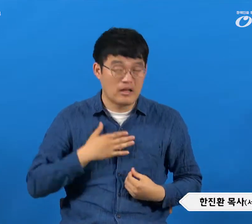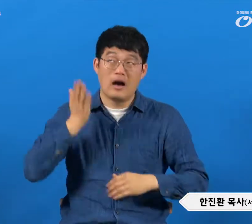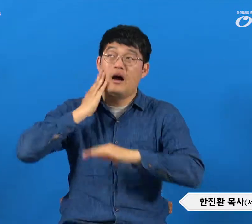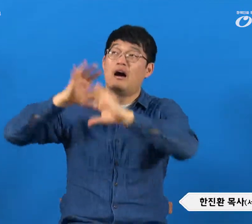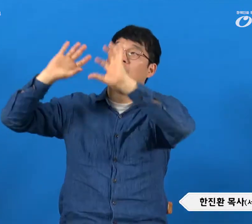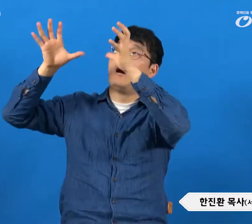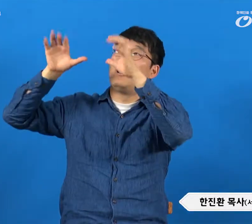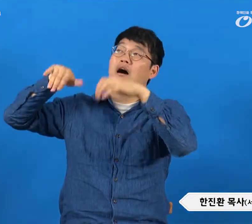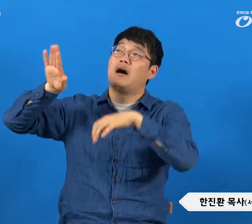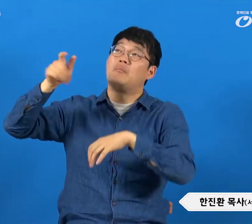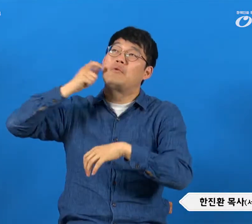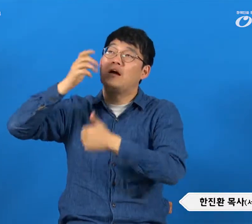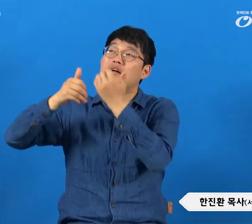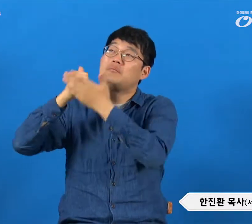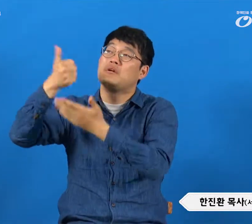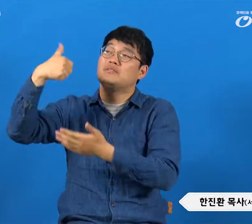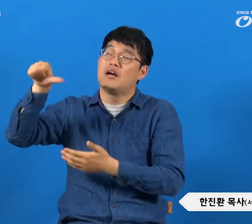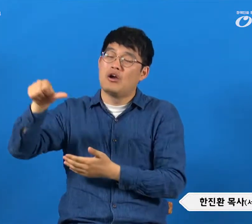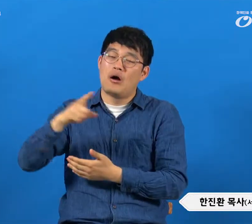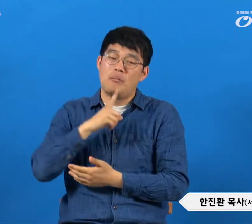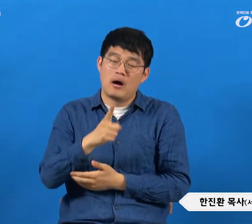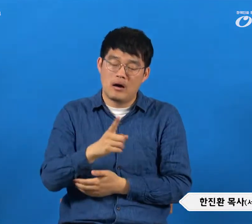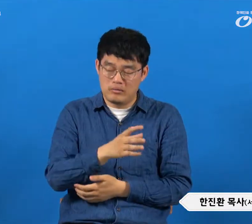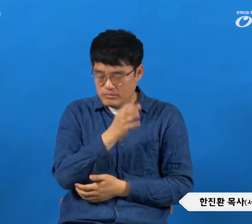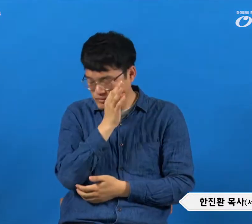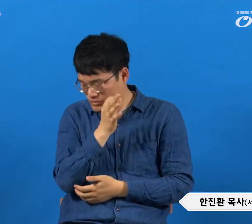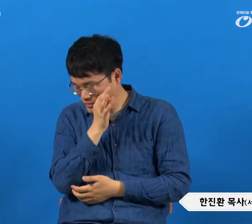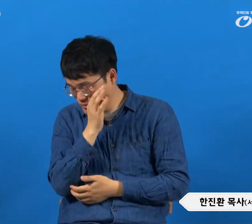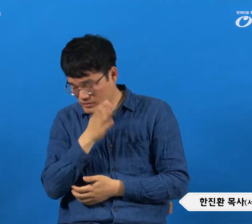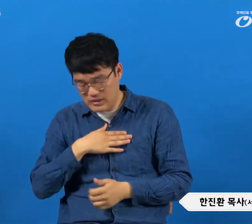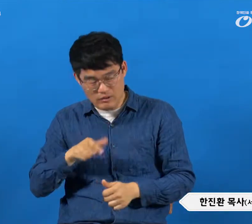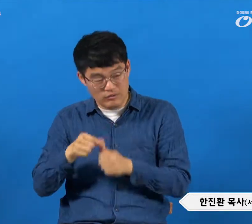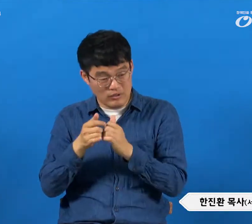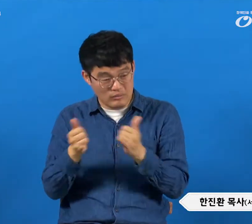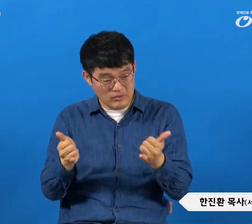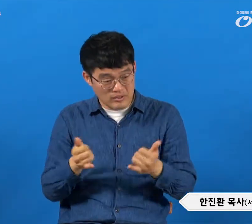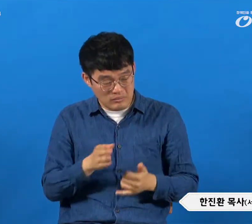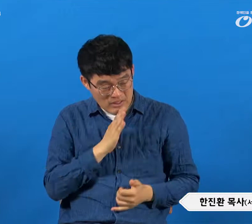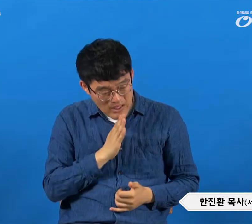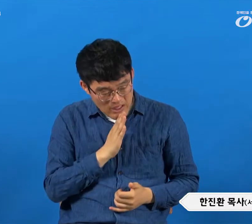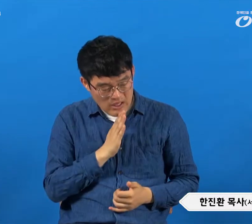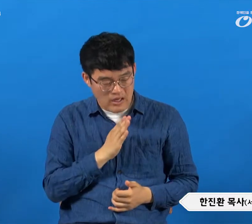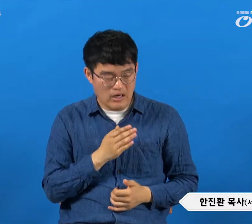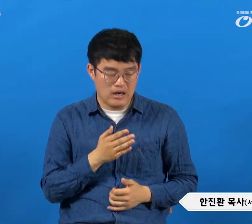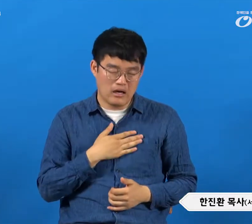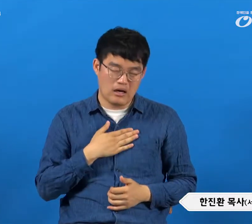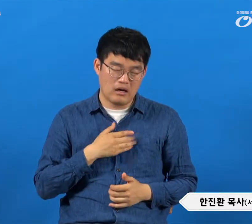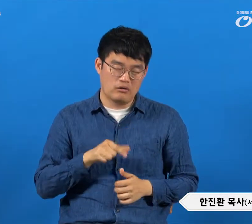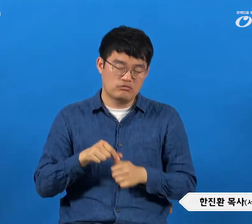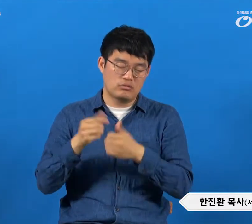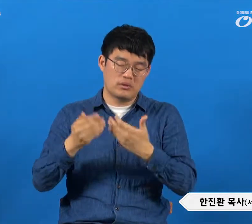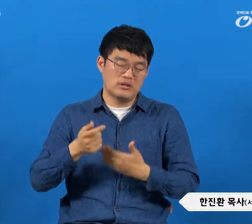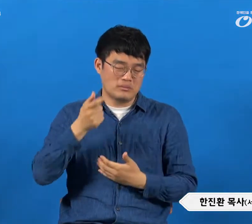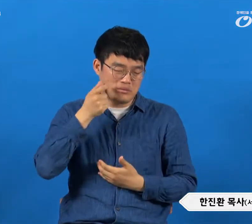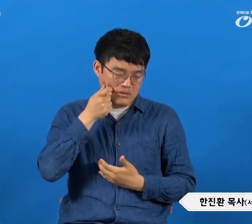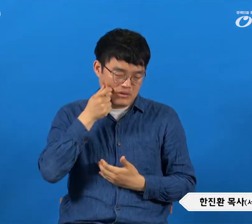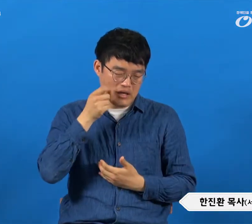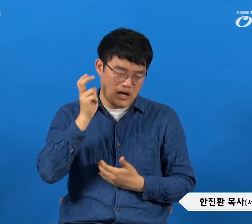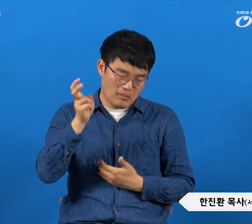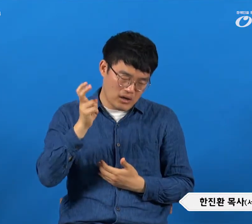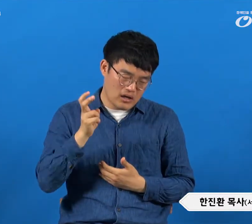내가 이래가지고 무슨 하나님의 자녀라고 할 수 있어? 무슨 구원받은 사람이라고 할 수 있어? 나는 구원 못 받은 게